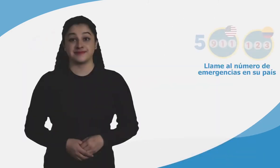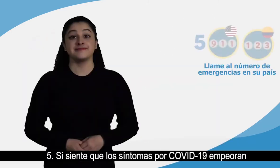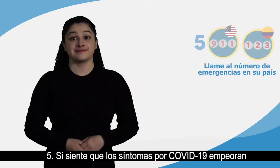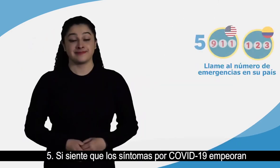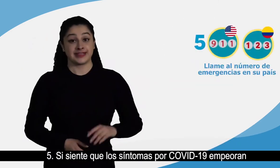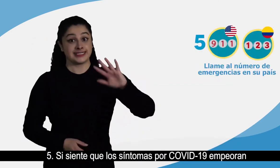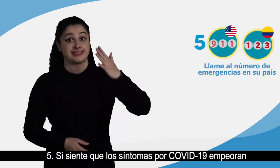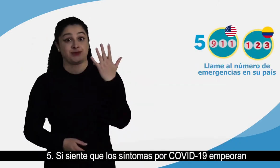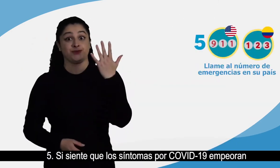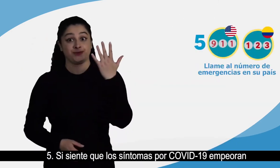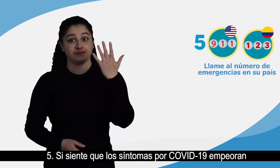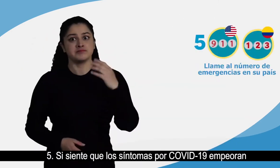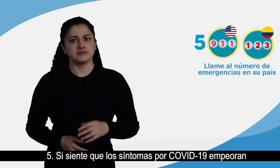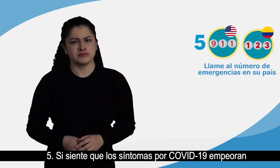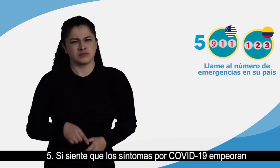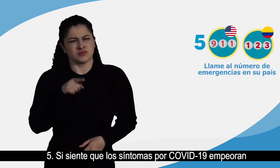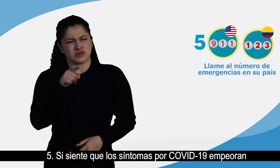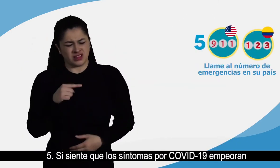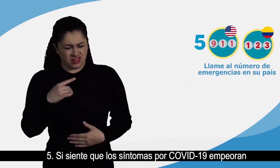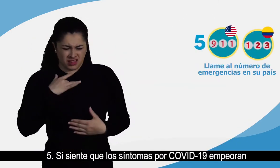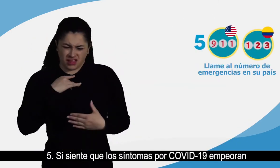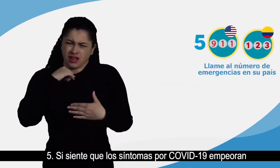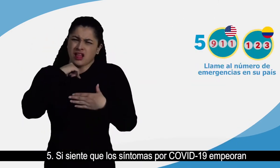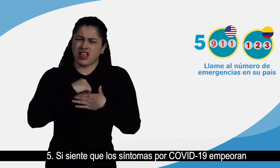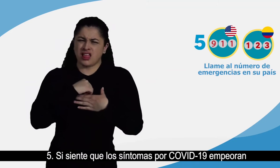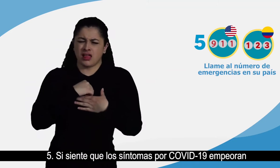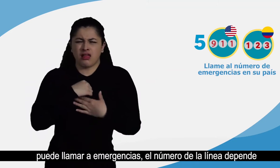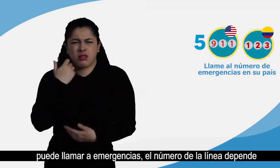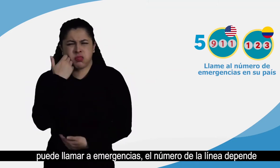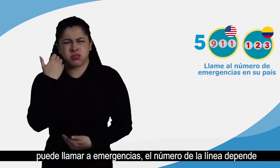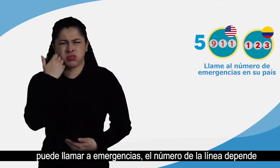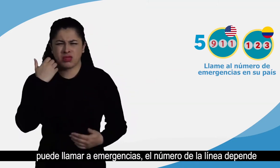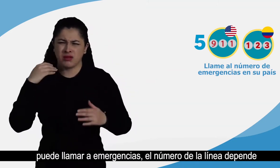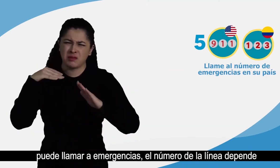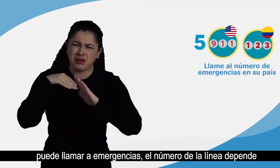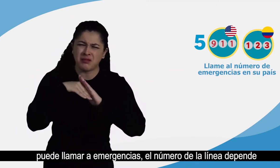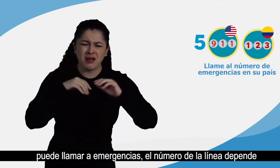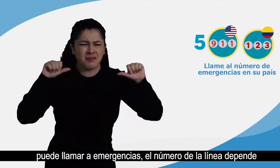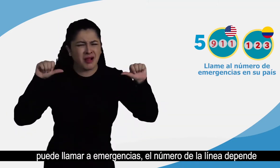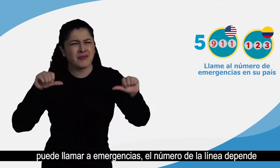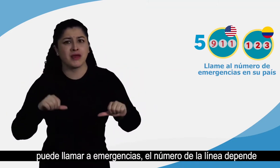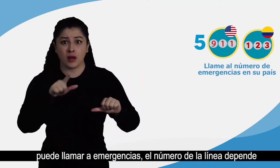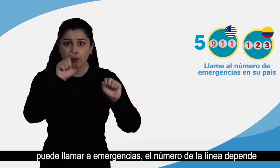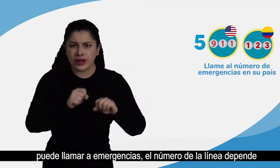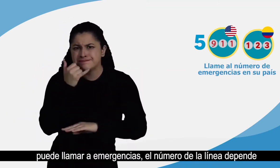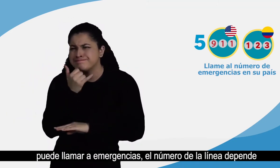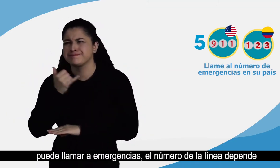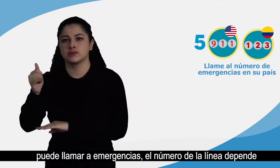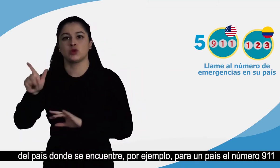5. Si siente que los síntomas por COVID-19 empeoran, puede llamar a emergencias El número de la línea depende del